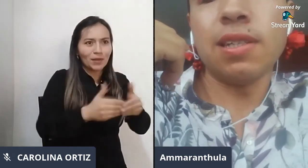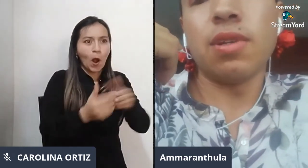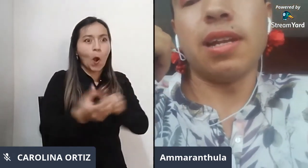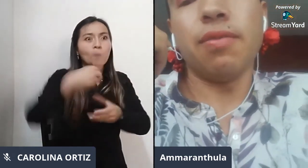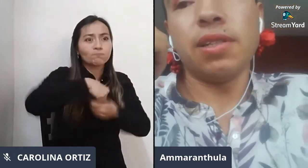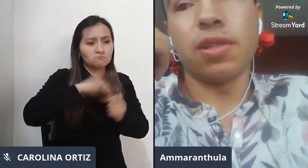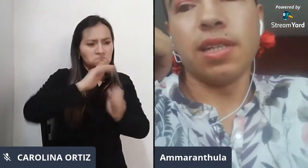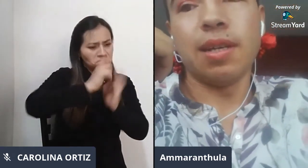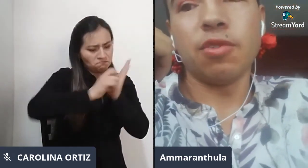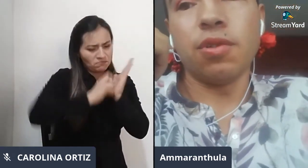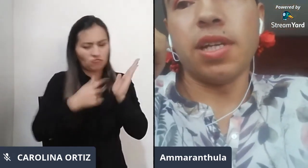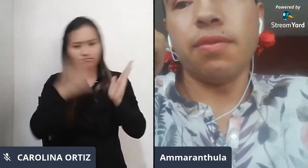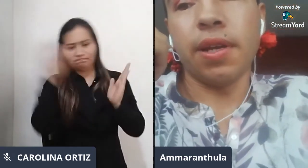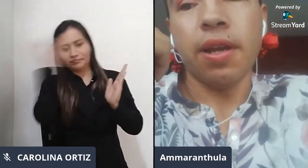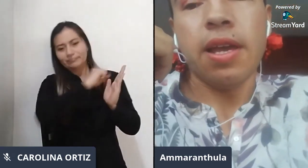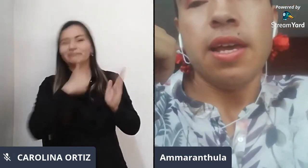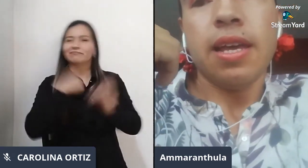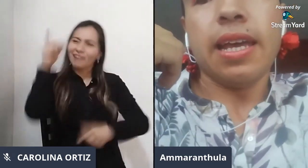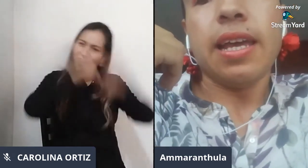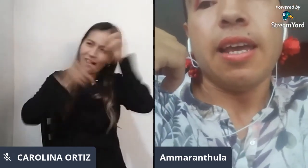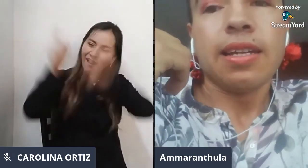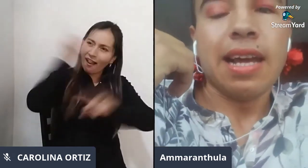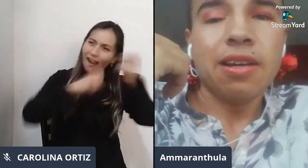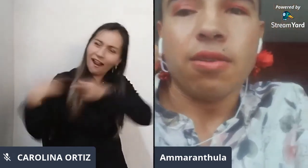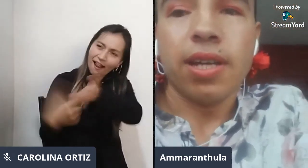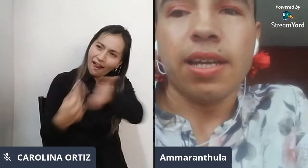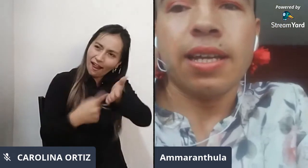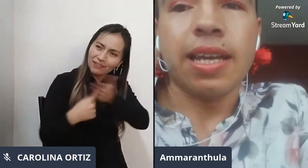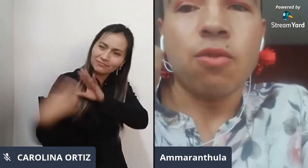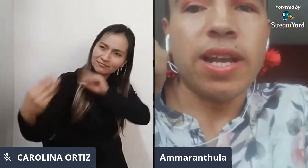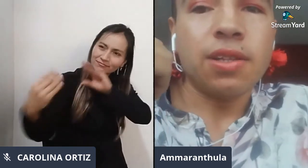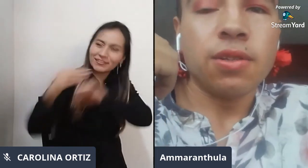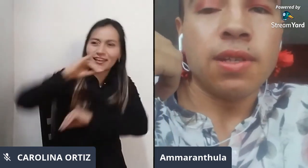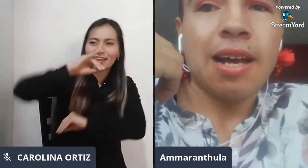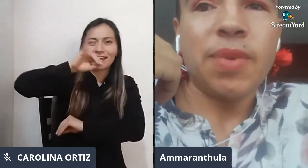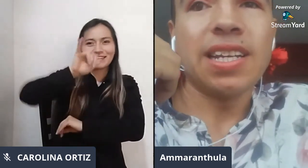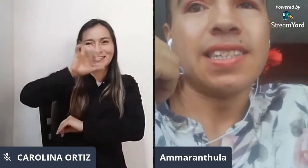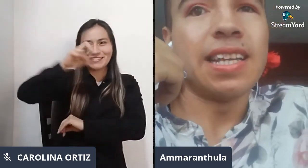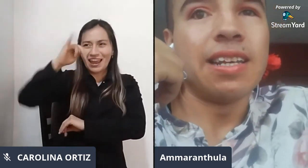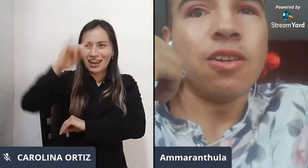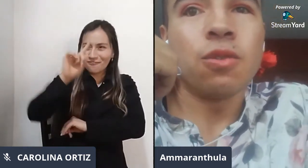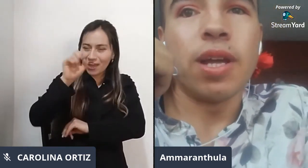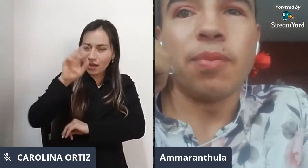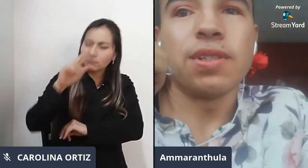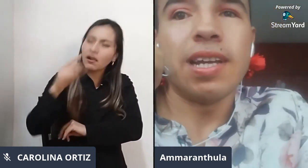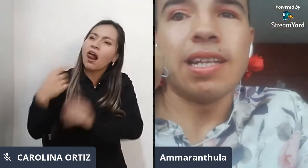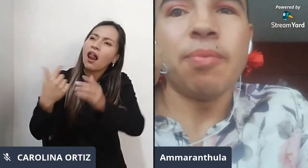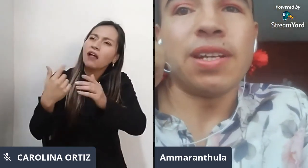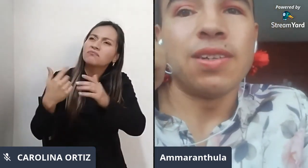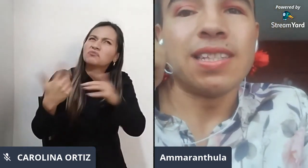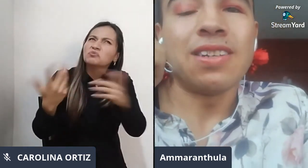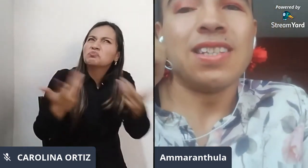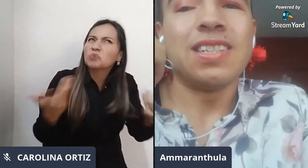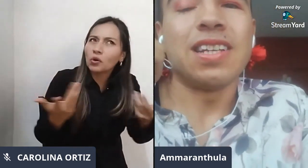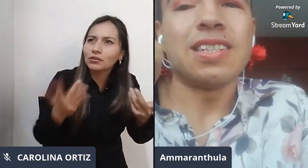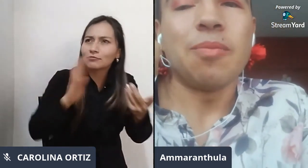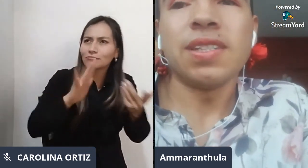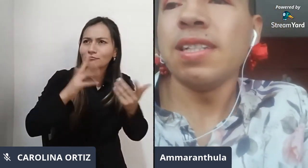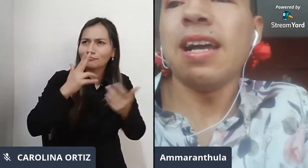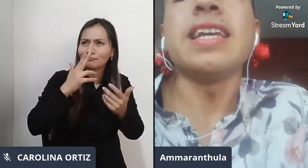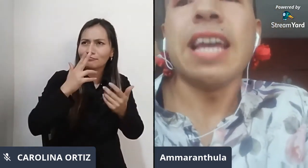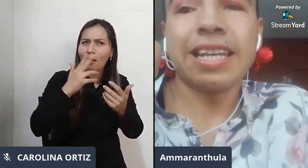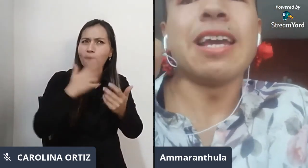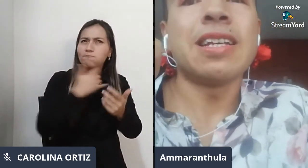pillábamos a veces en una reflexión que hacíamos con Jennifer, en qué cuentos aparecen los cuerpos de personas en condición